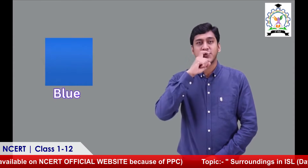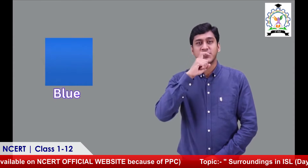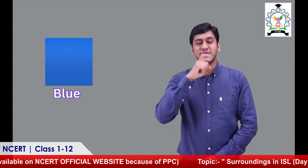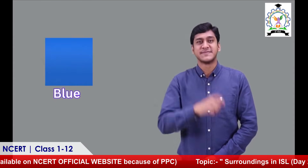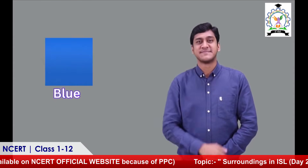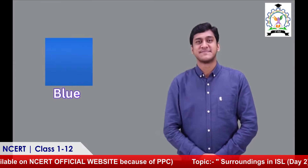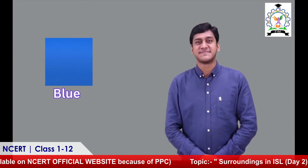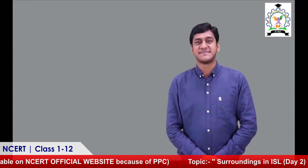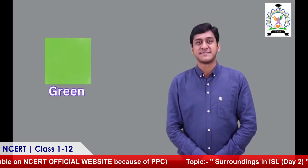नीला,